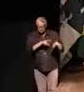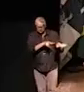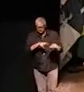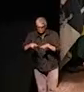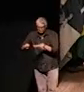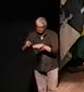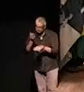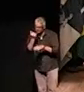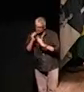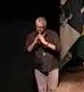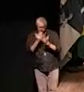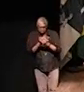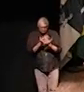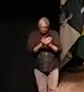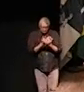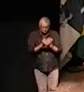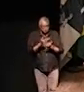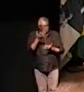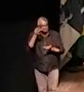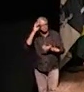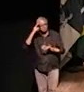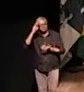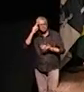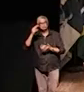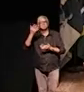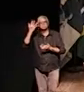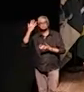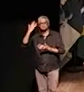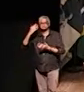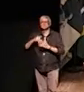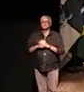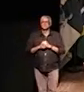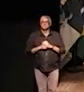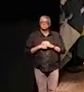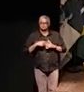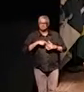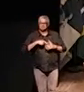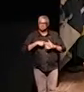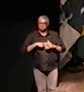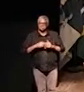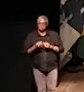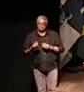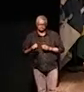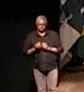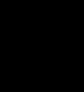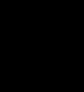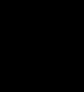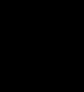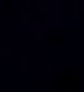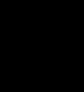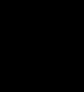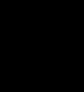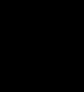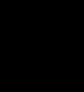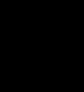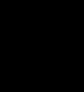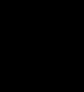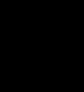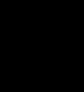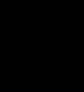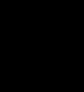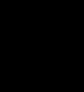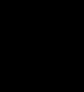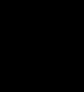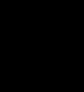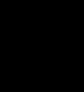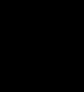lembro bem que que nesse município de atuação a gente tinha do internato de nutrição e saúde coletiva